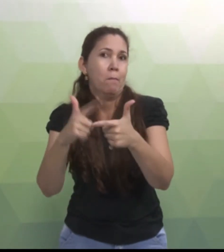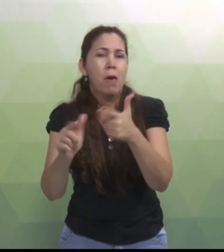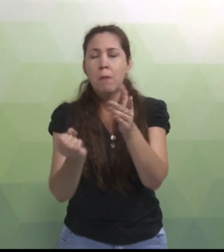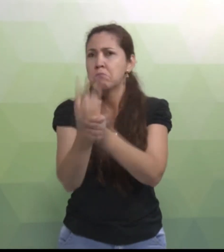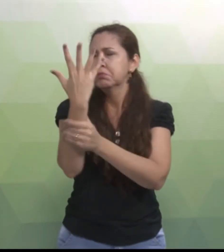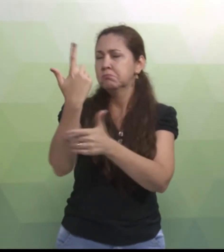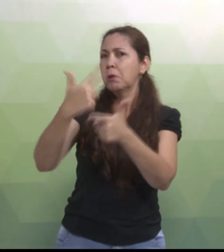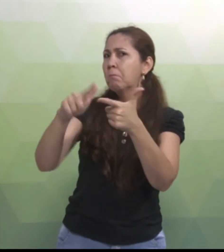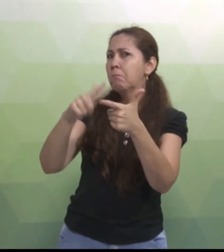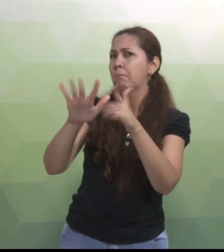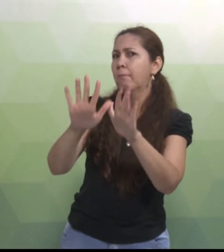problema.